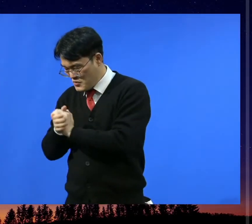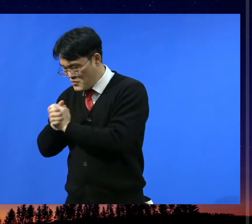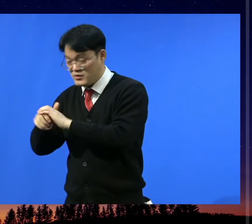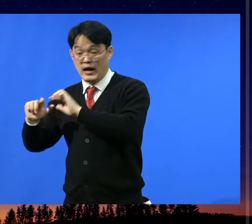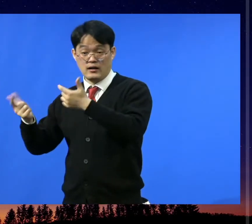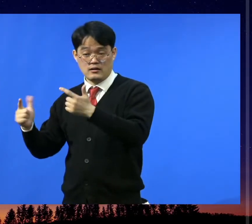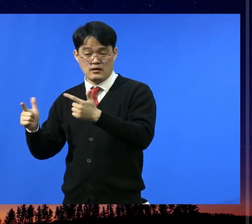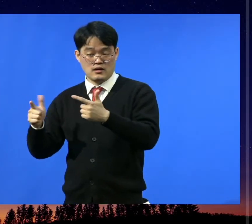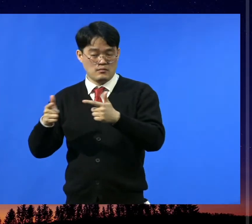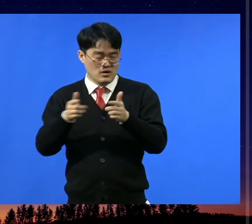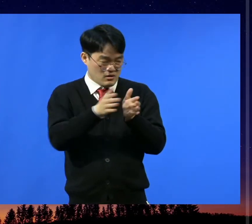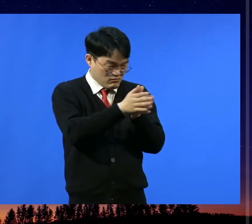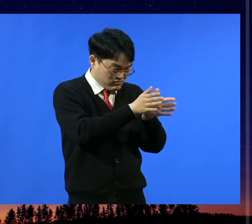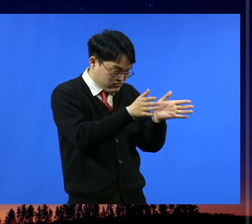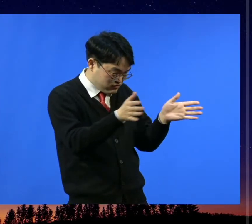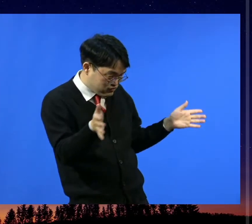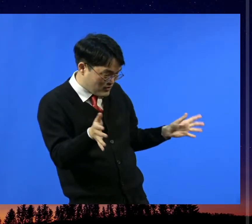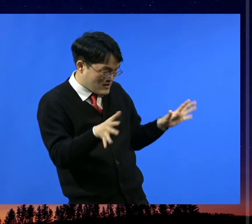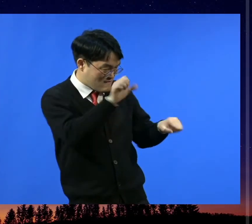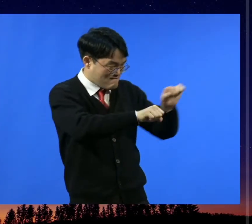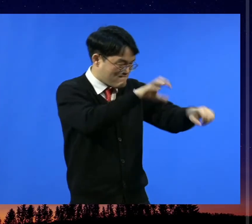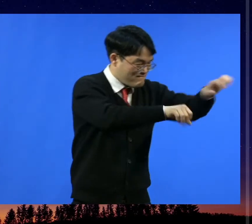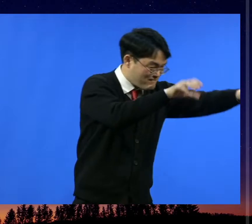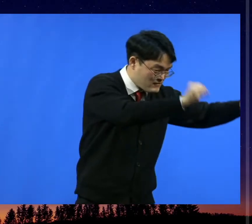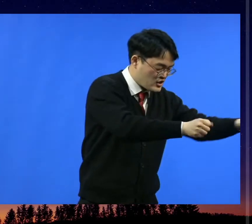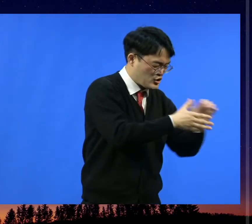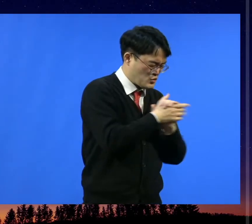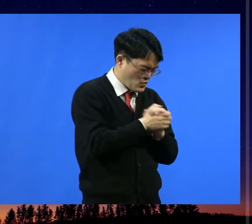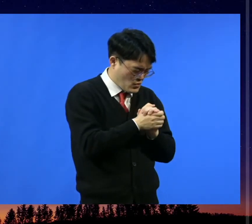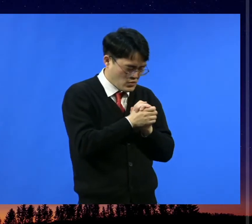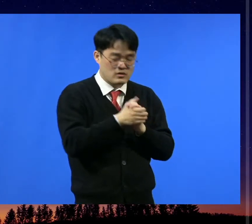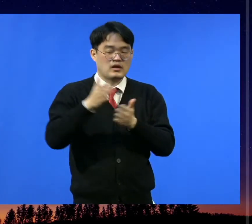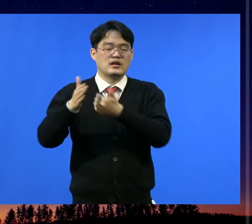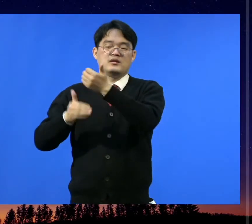굉장히 광범위하고 다양한 기도를 하나님 우리에게 하게 하신다.